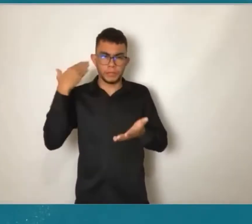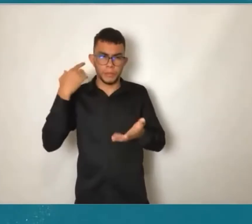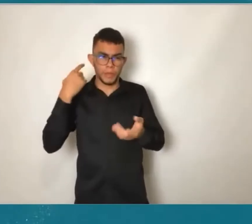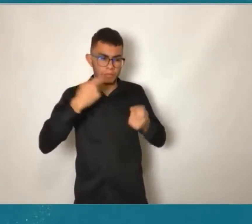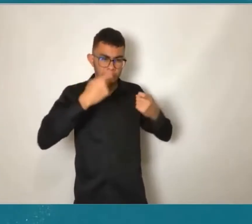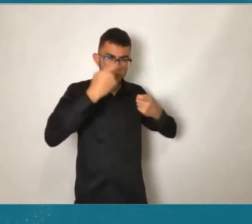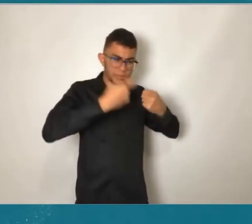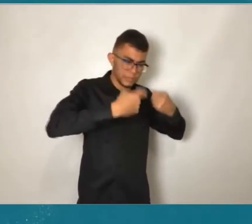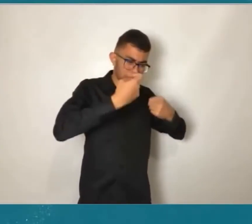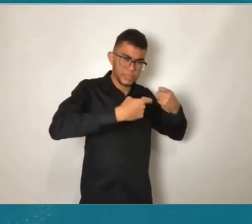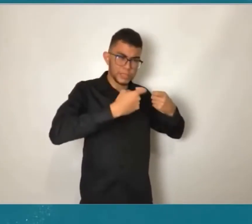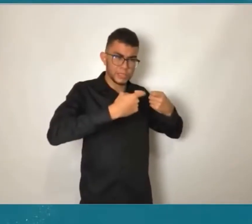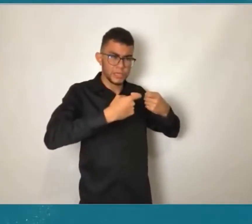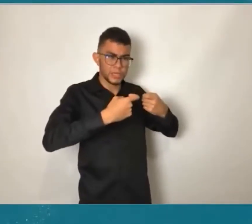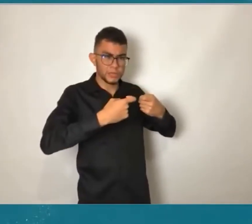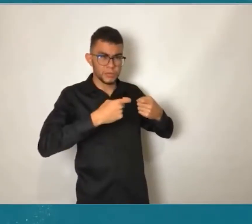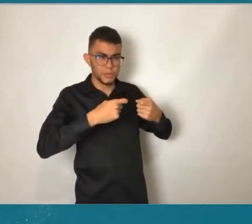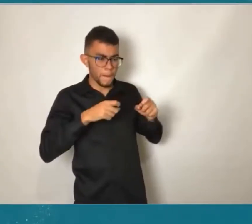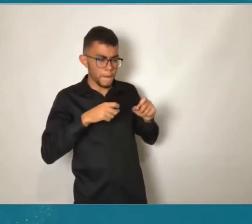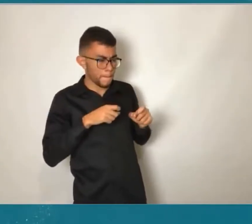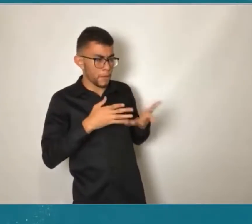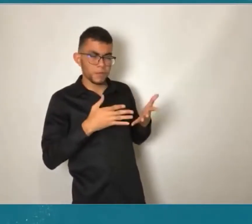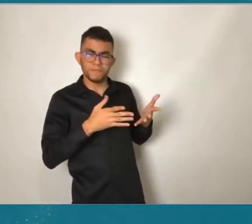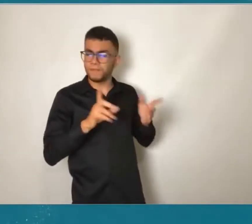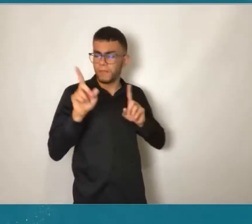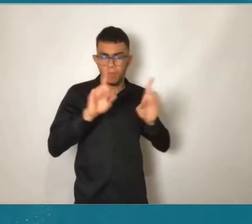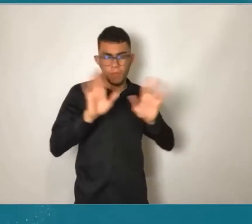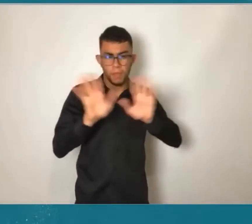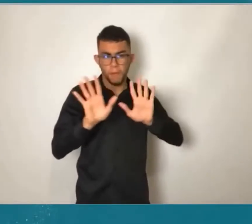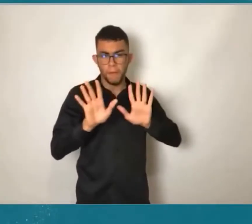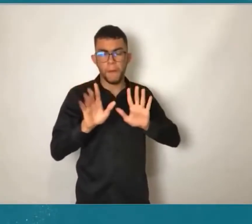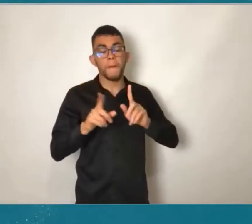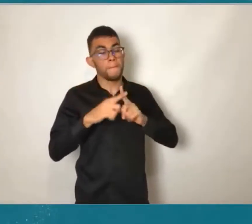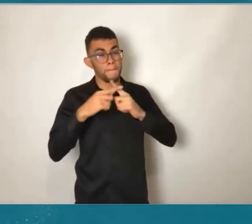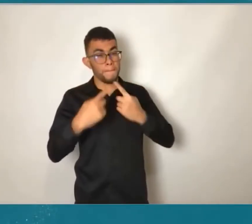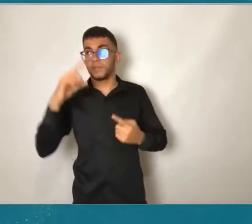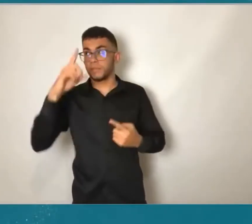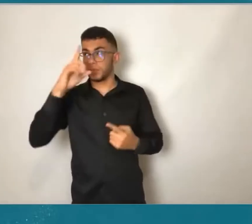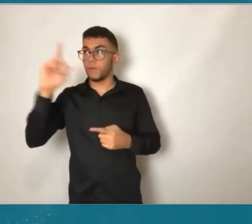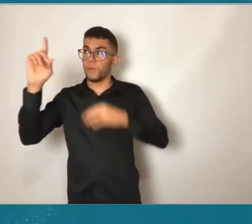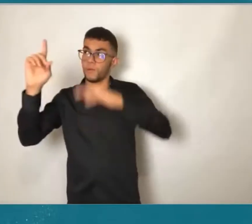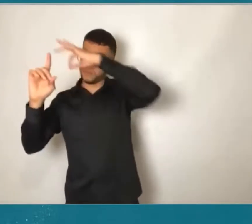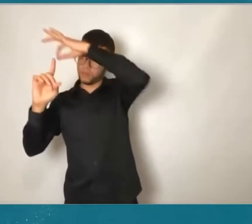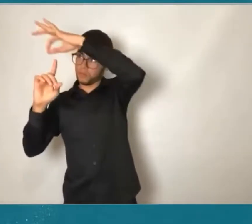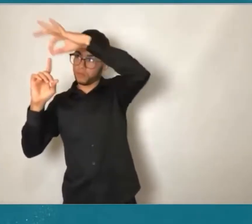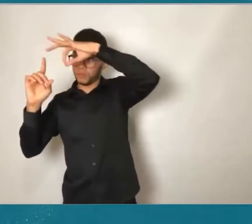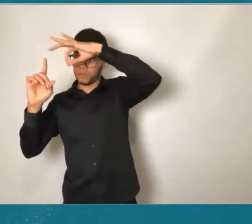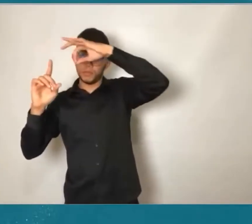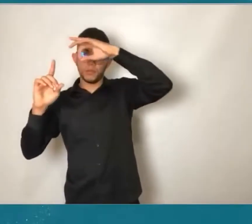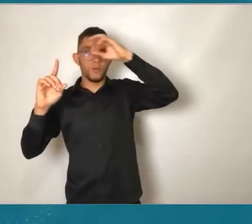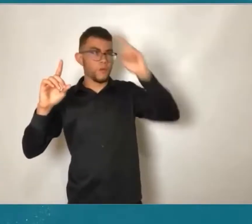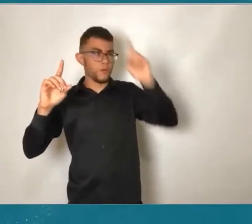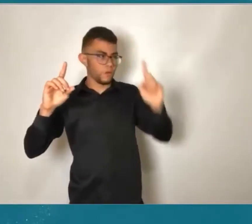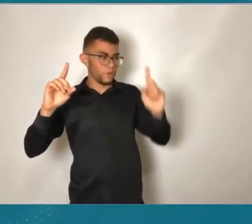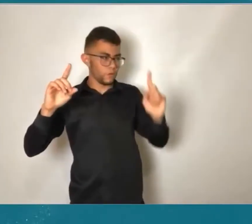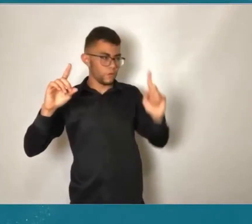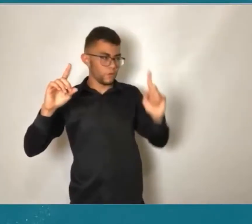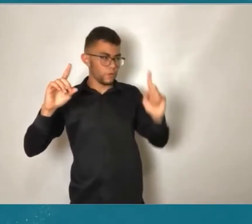Altíssimo. Uau, que coisa! Já pensou? Você receber essa notícia, Filho do